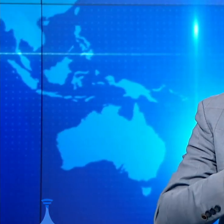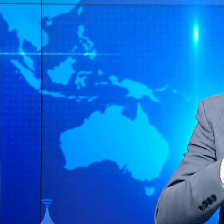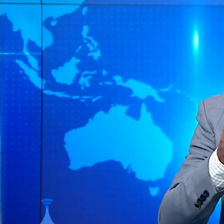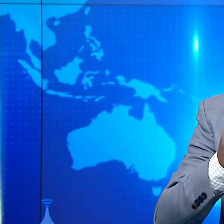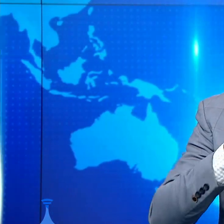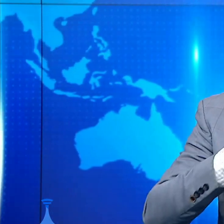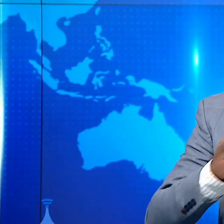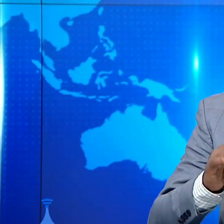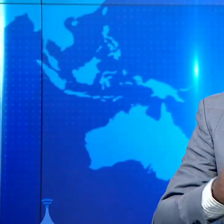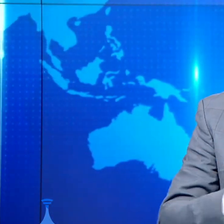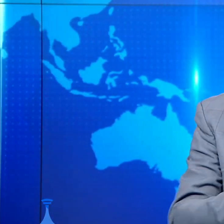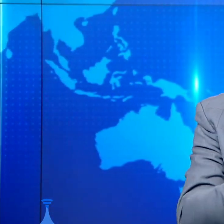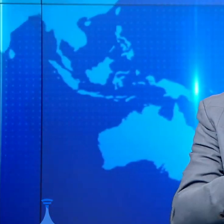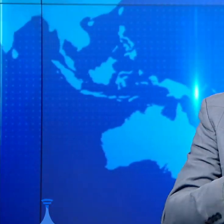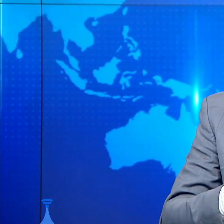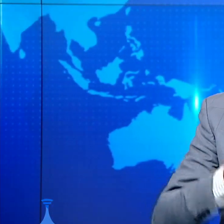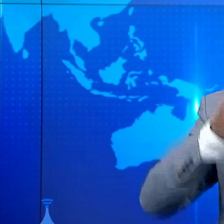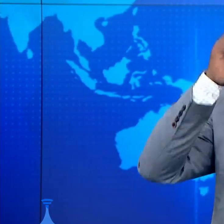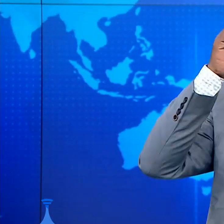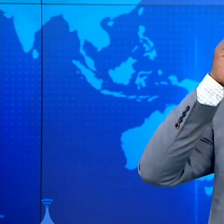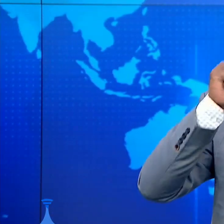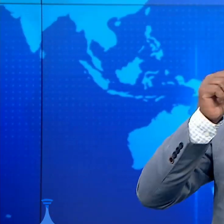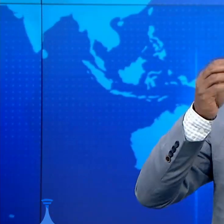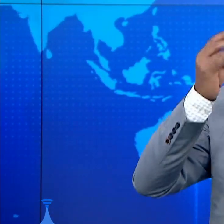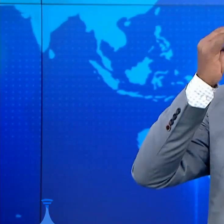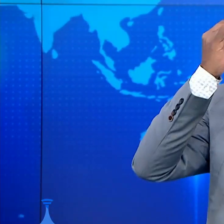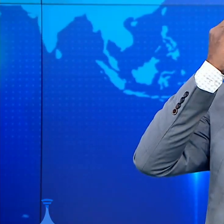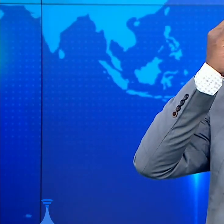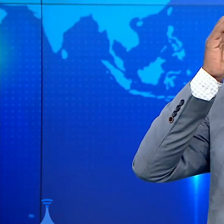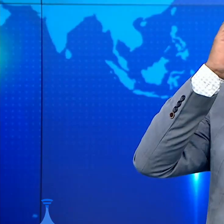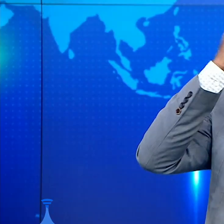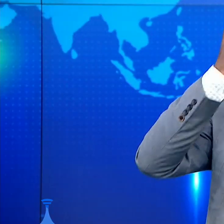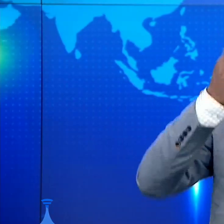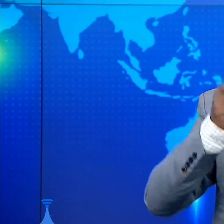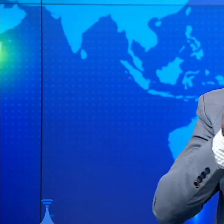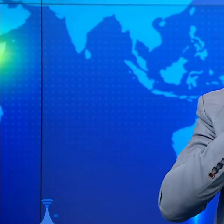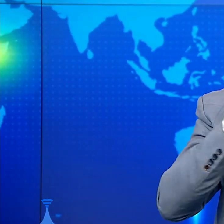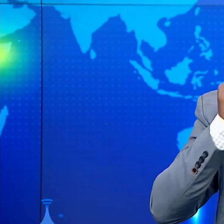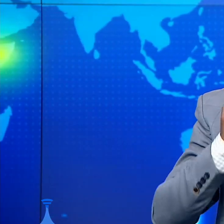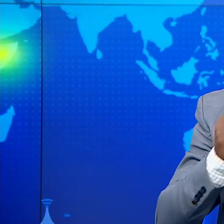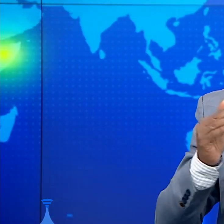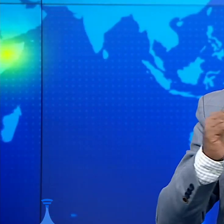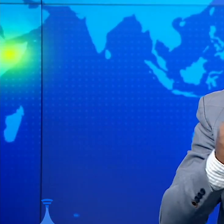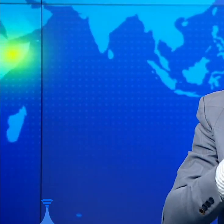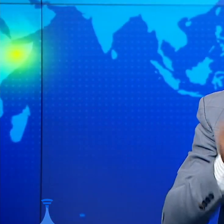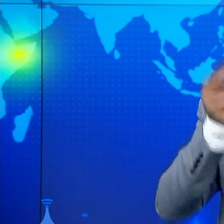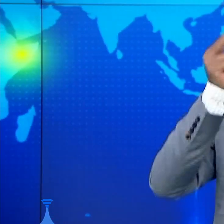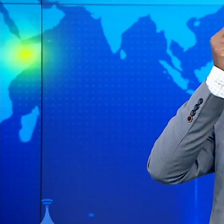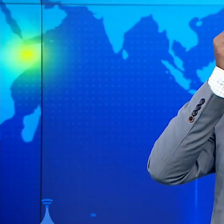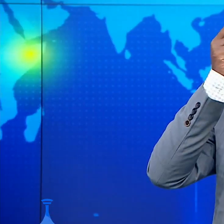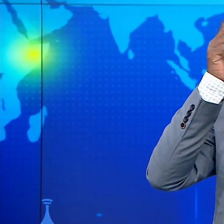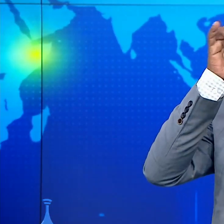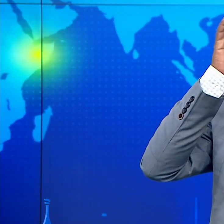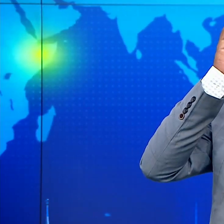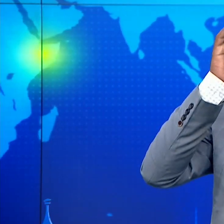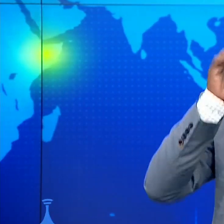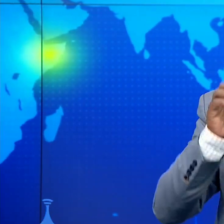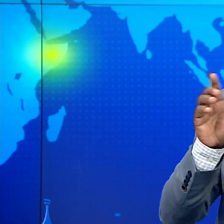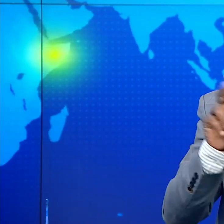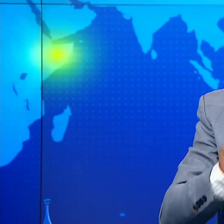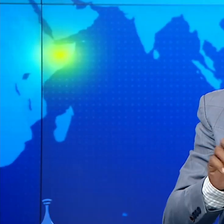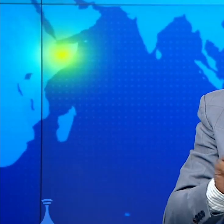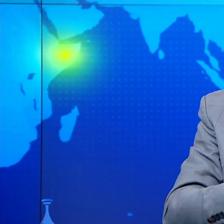በመጨረሻም የውጭ ዜና። የአሜሪካው ፕሬዝዳንት ዶናልድ ትራምፕ የዩክሬን አቻቸው ቭላዲሚር